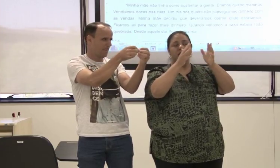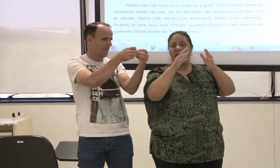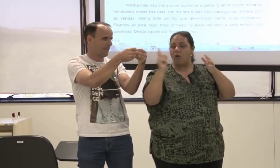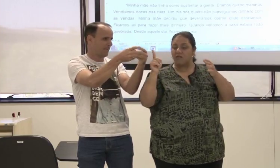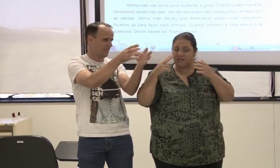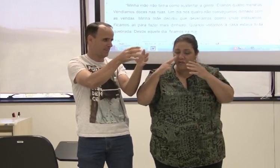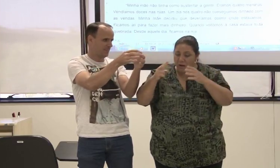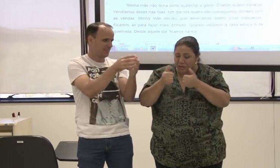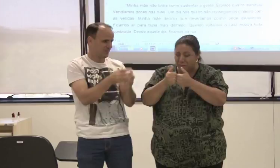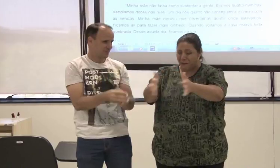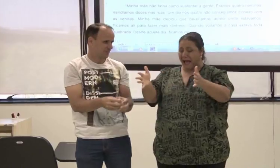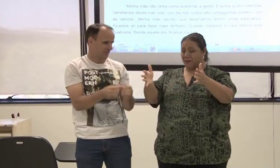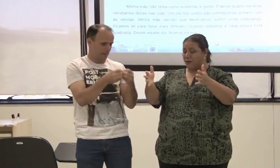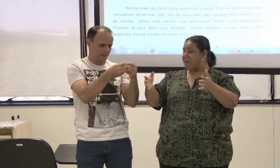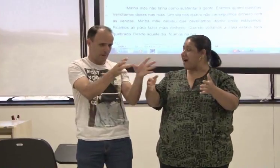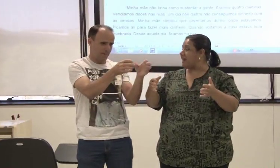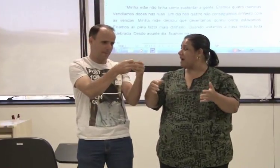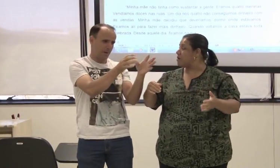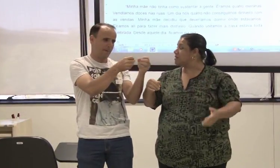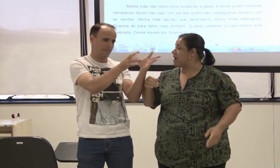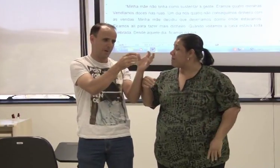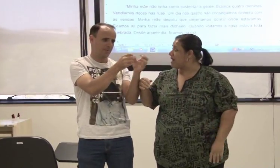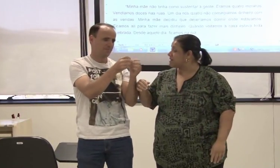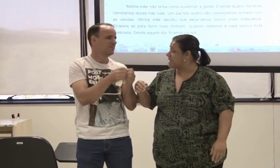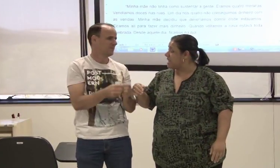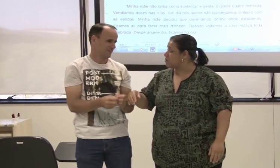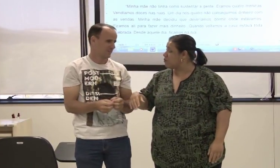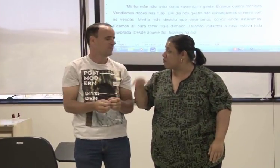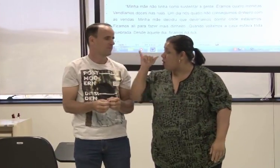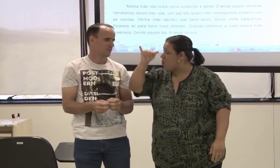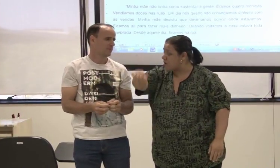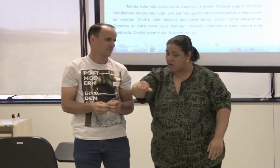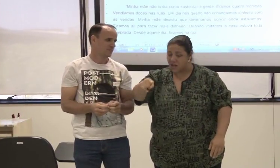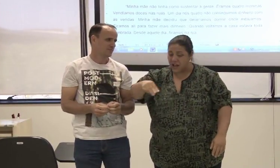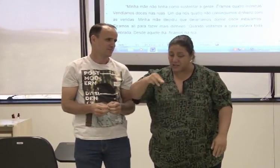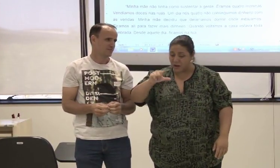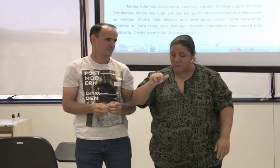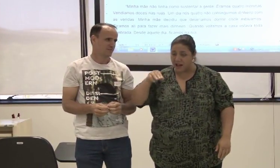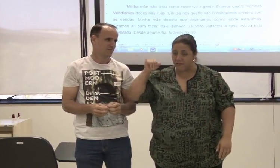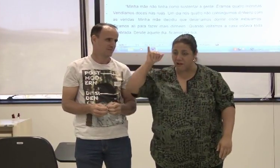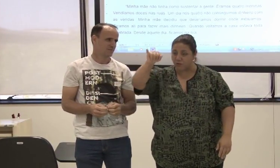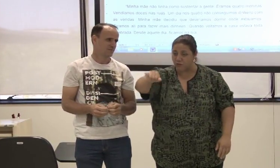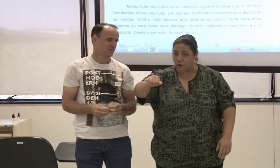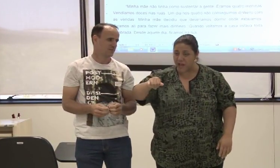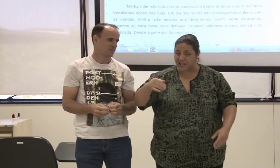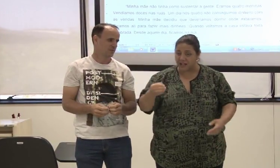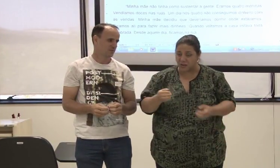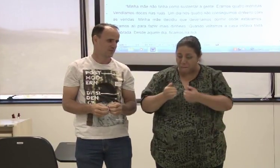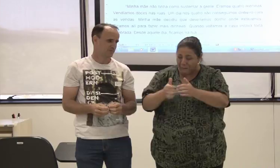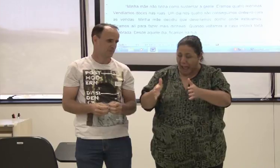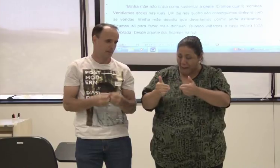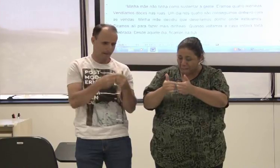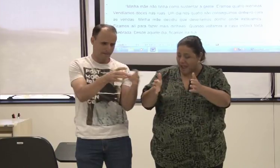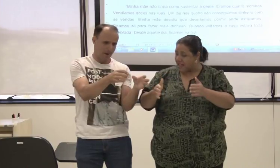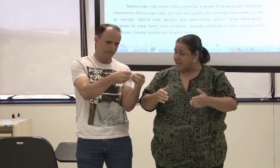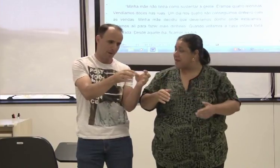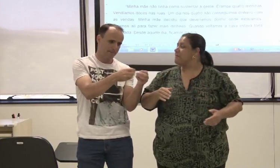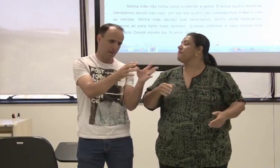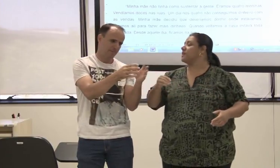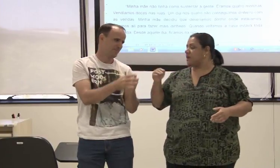É igual você viu uma coisa, pá, sua mala, acabou de ver a mala saindo do voo, a sua mala veio do voo e ela está toda...